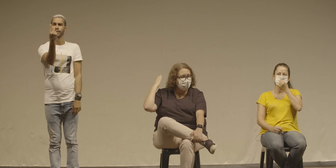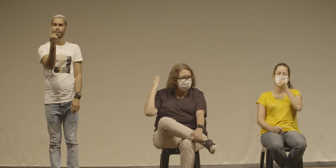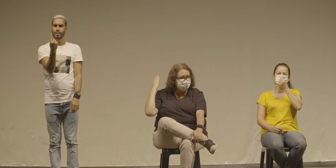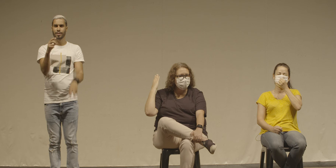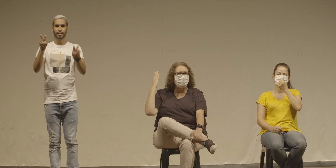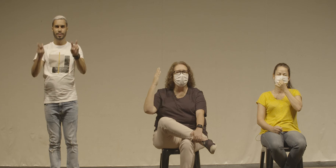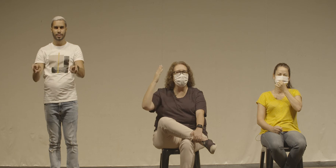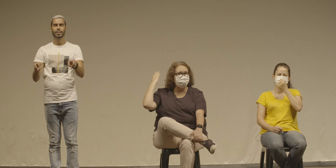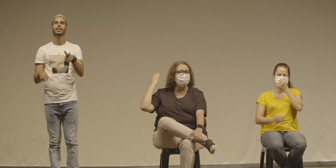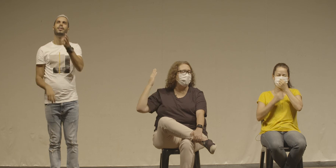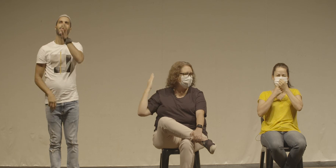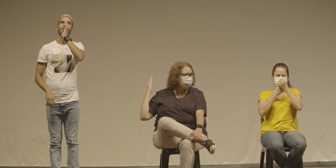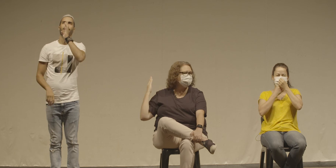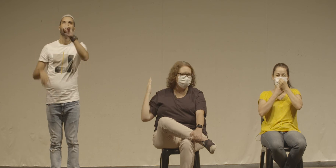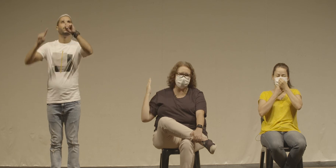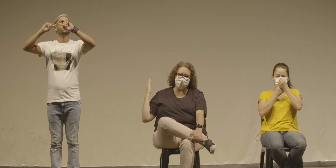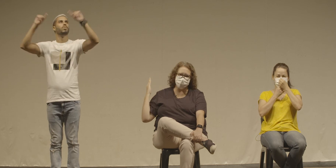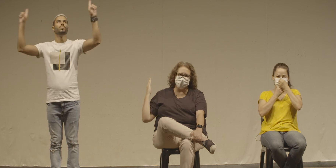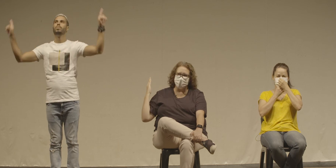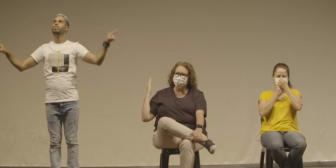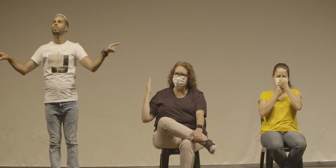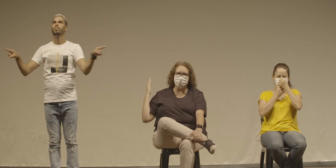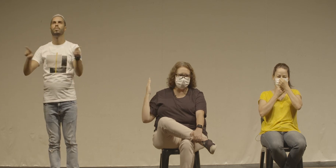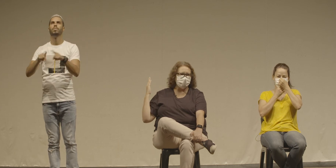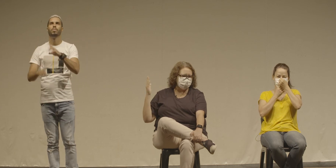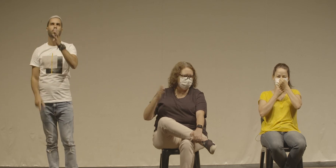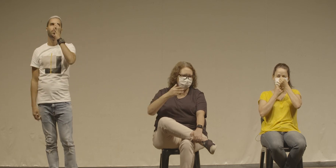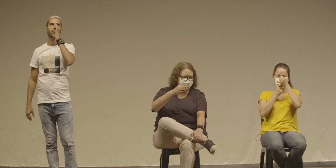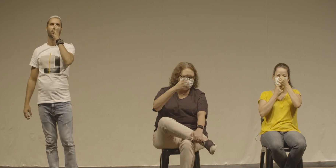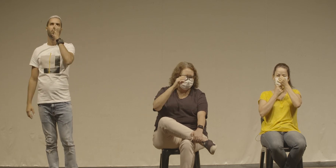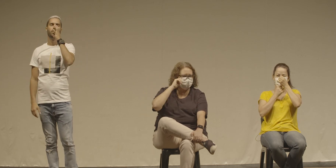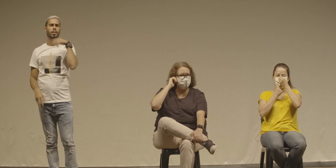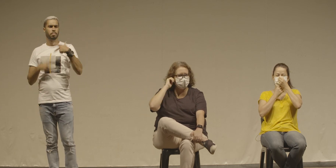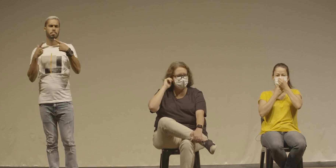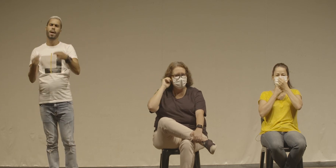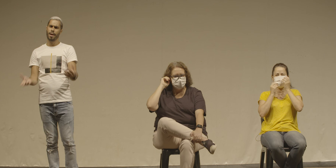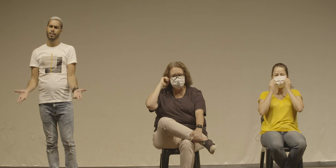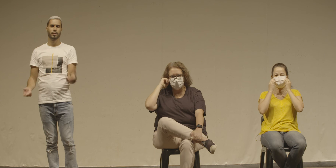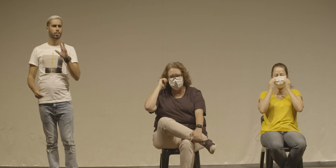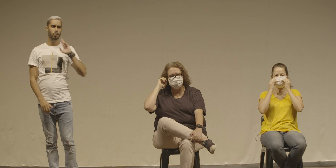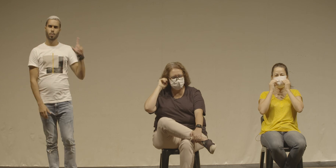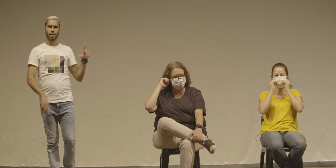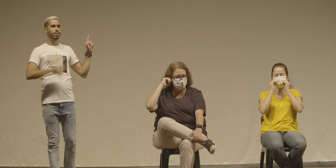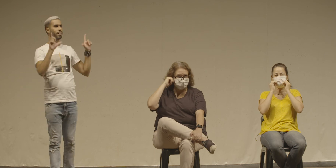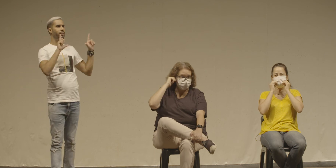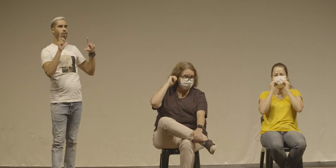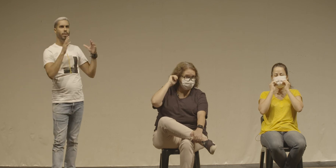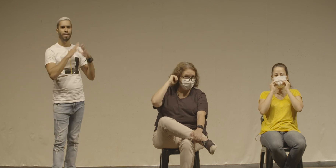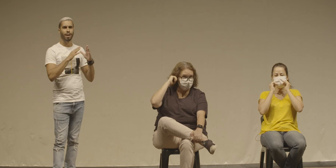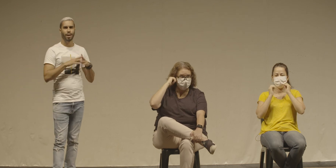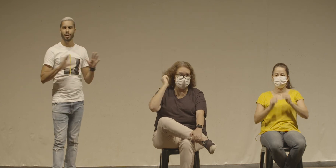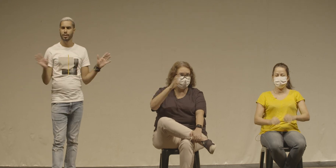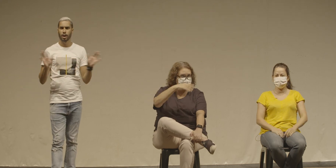numa telona, como esse filme merece ser visto, não menosprezando a TV de casa, ou, né, através